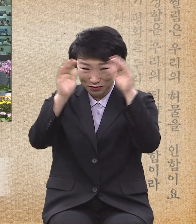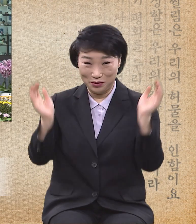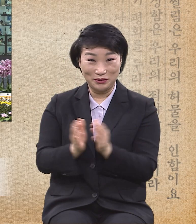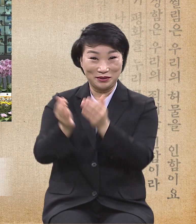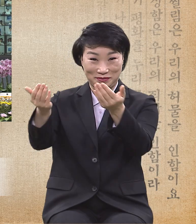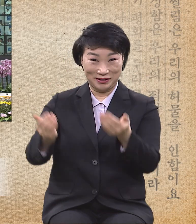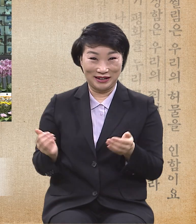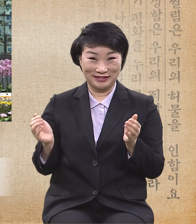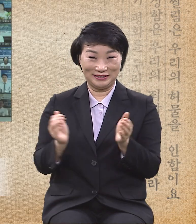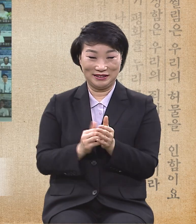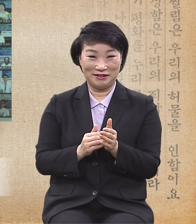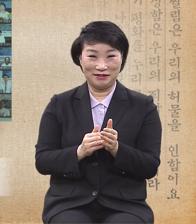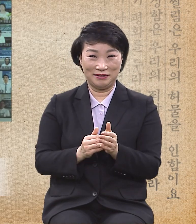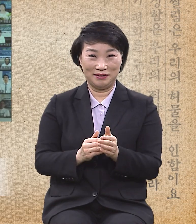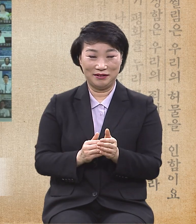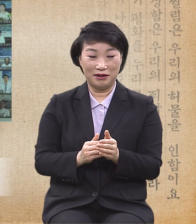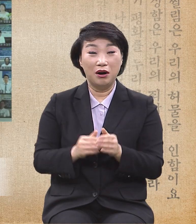주셨다.